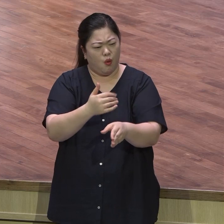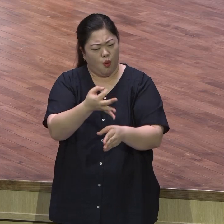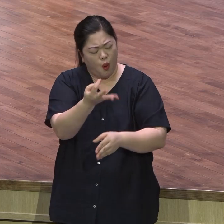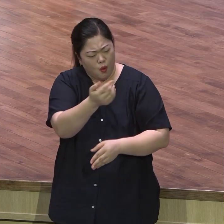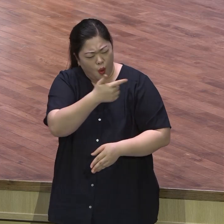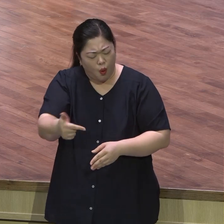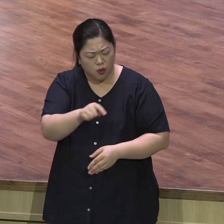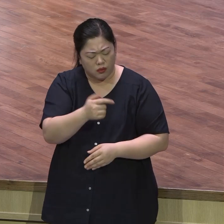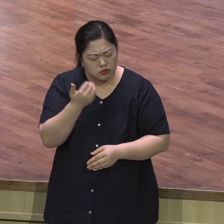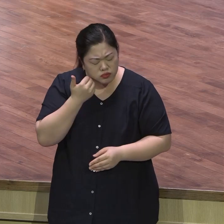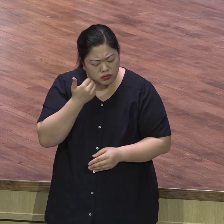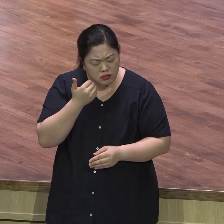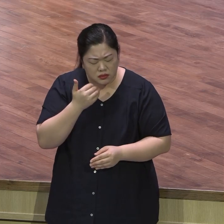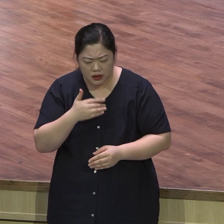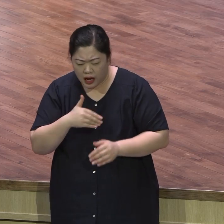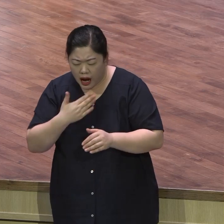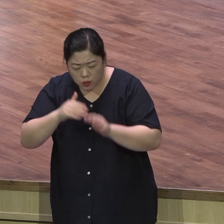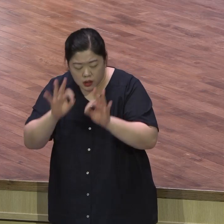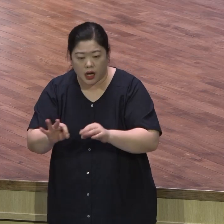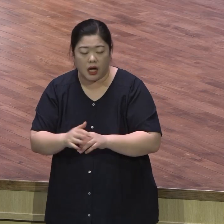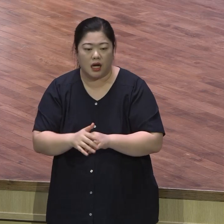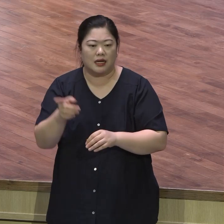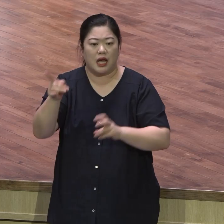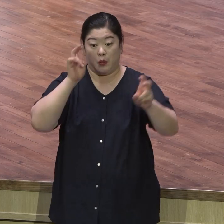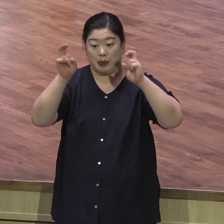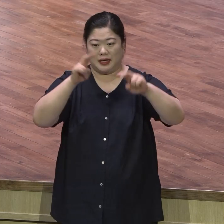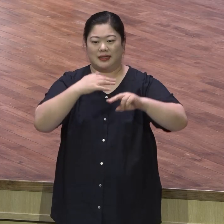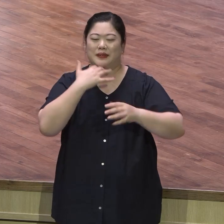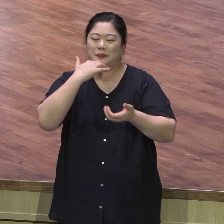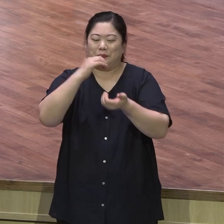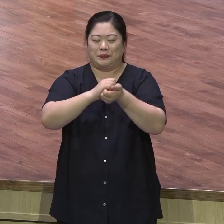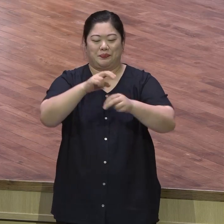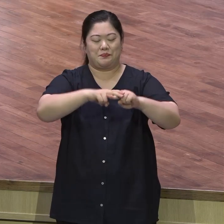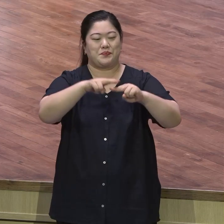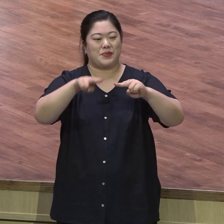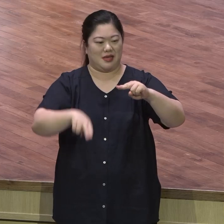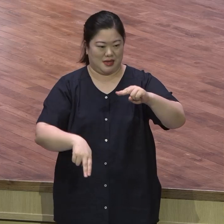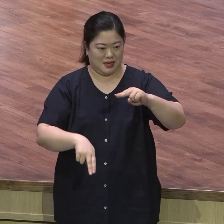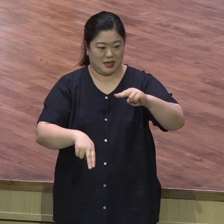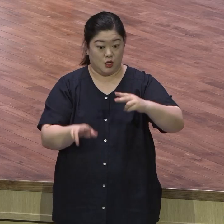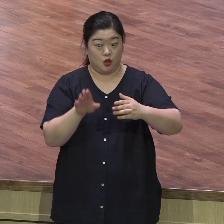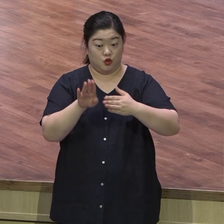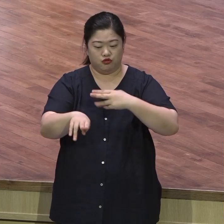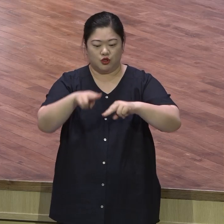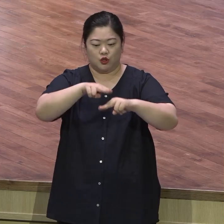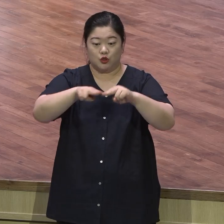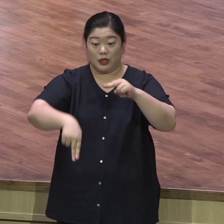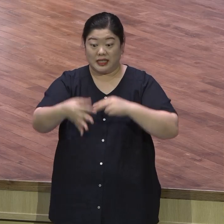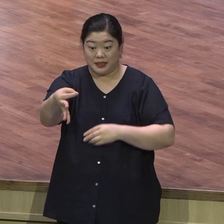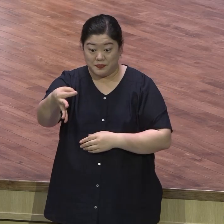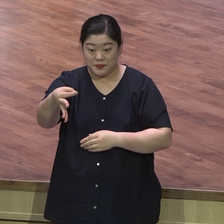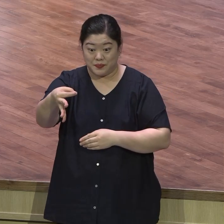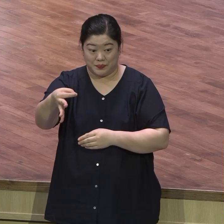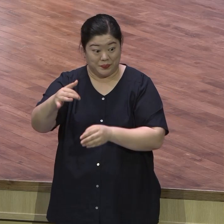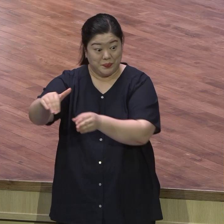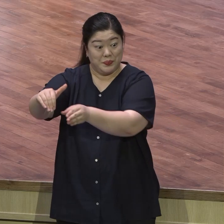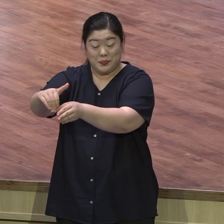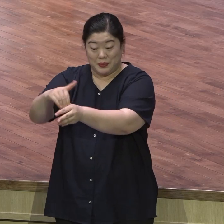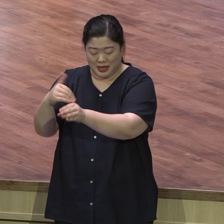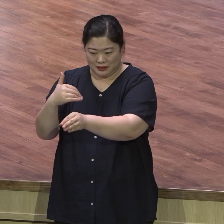퇴직금을 내가 하나님께 바칩니다. 뭐라고 또 써놨냐 더 들이지 못해서 마음에 답답할